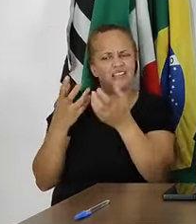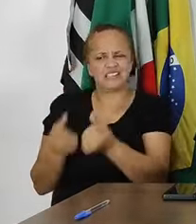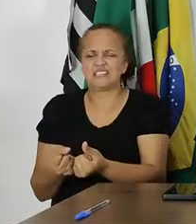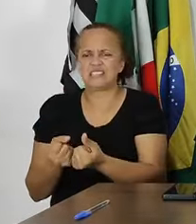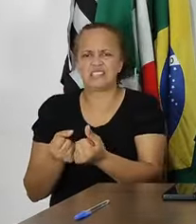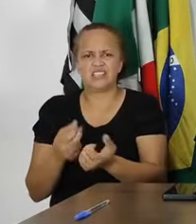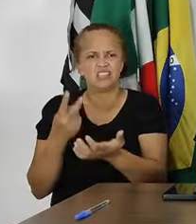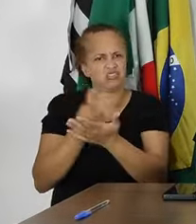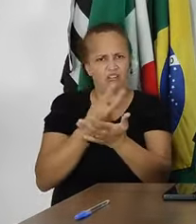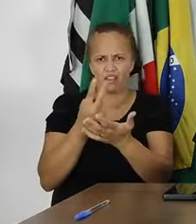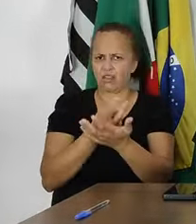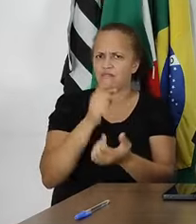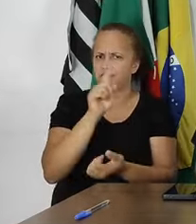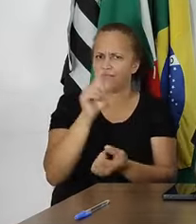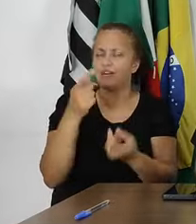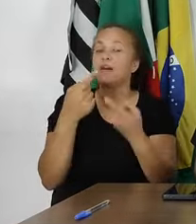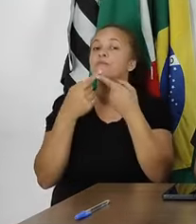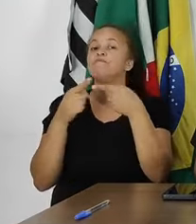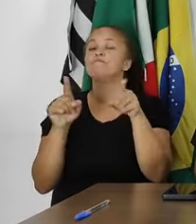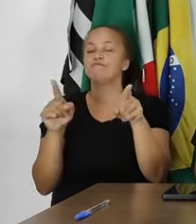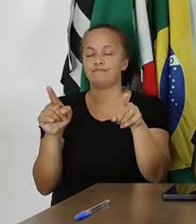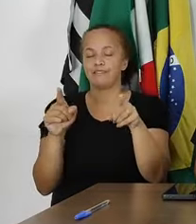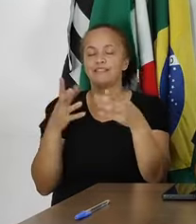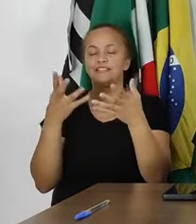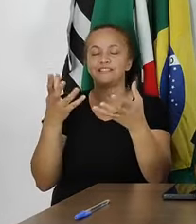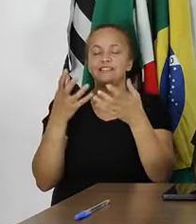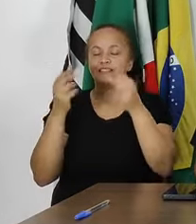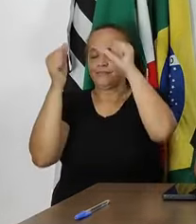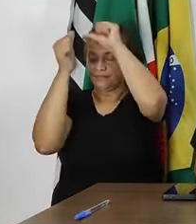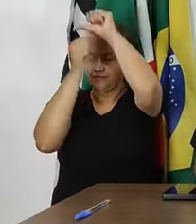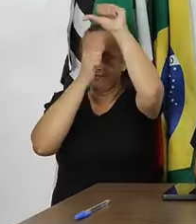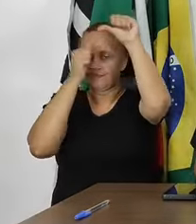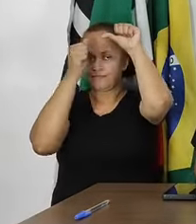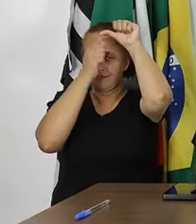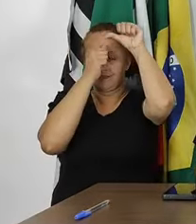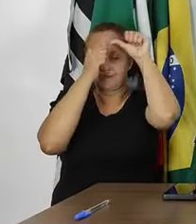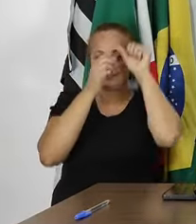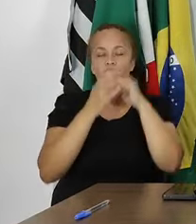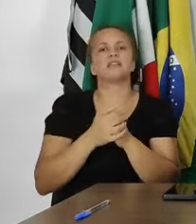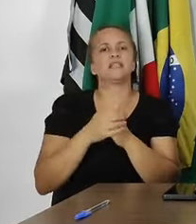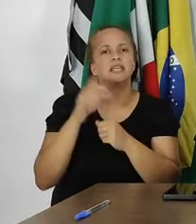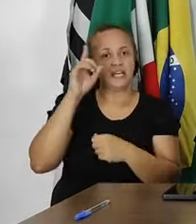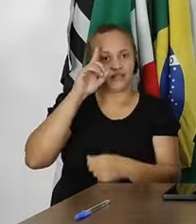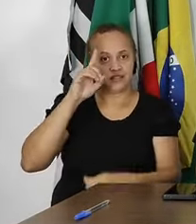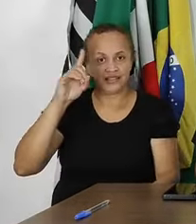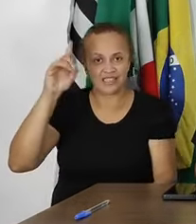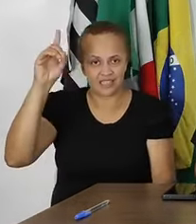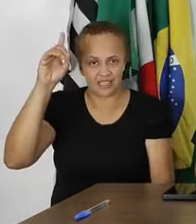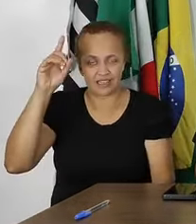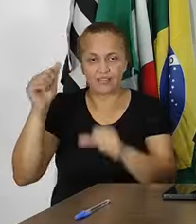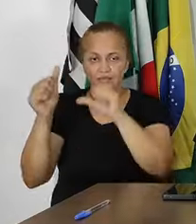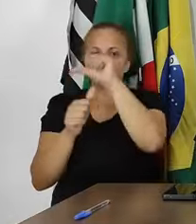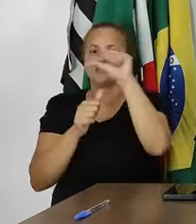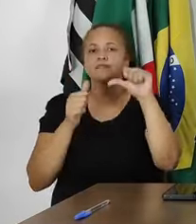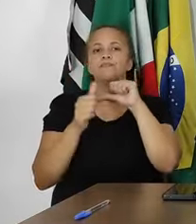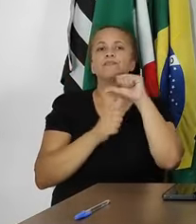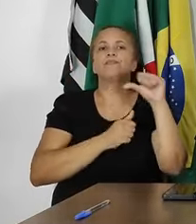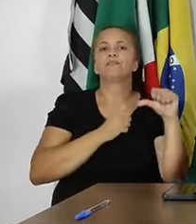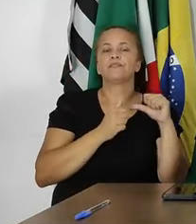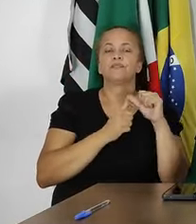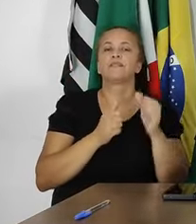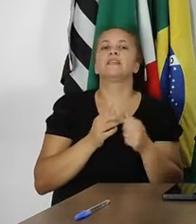ele diz, mas transformai-vos. Não é Deus que vai nos transformar, não é Deus que vai transformar,